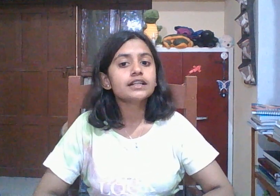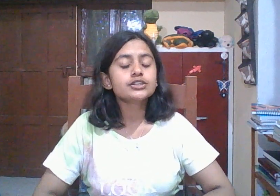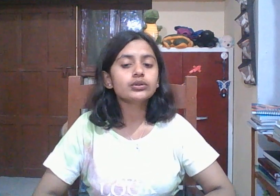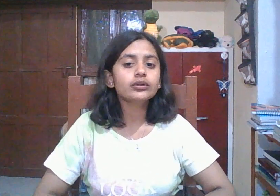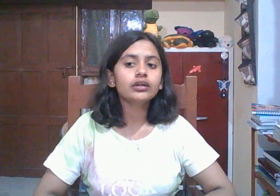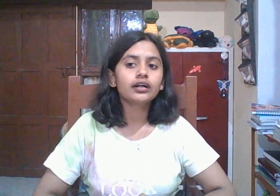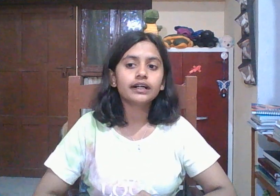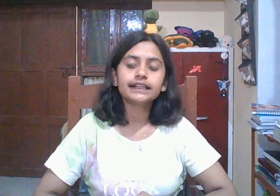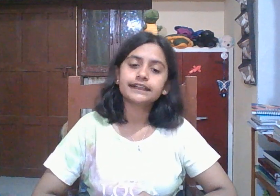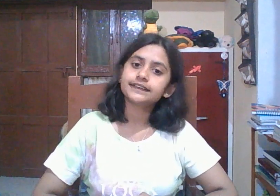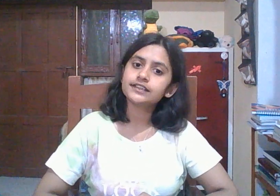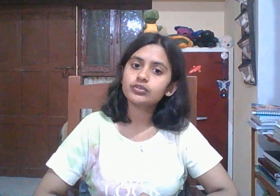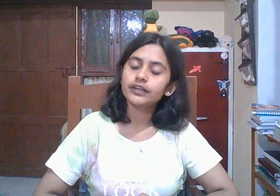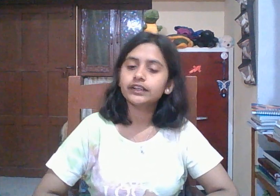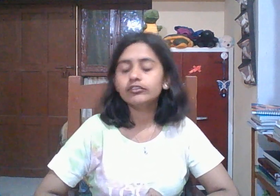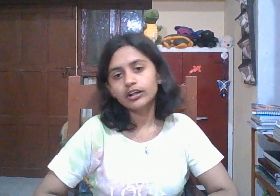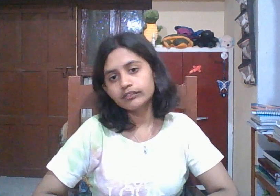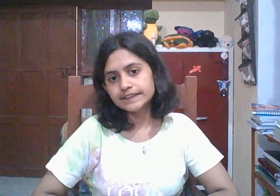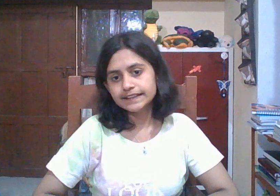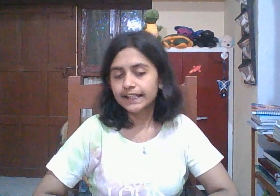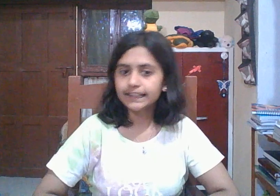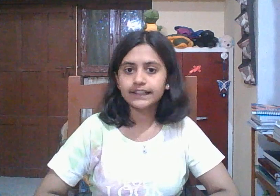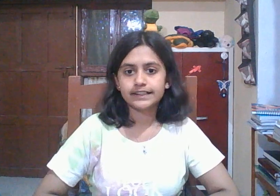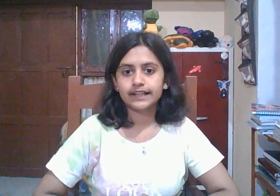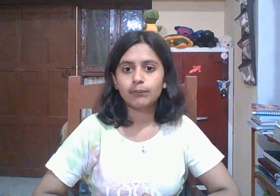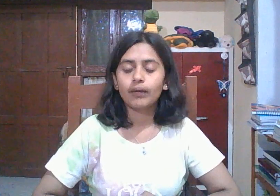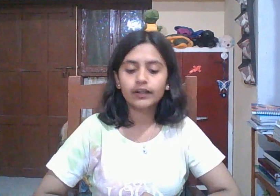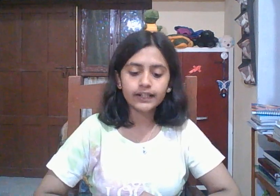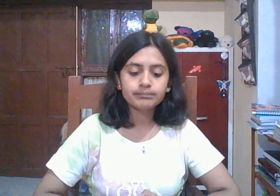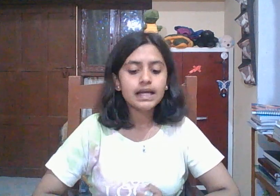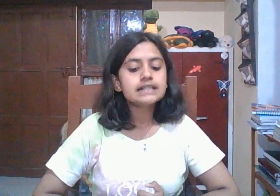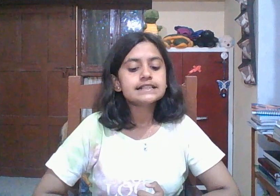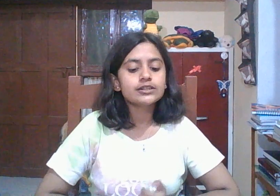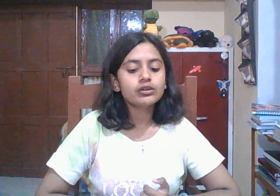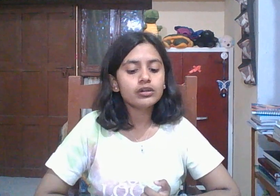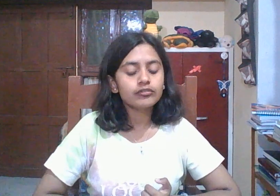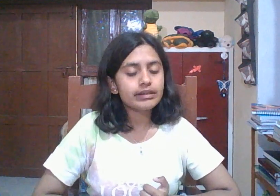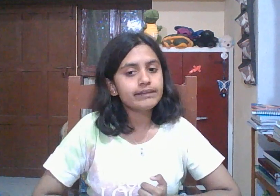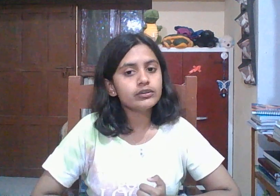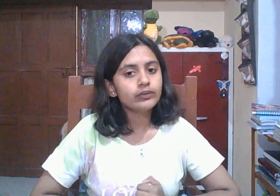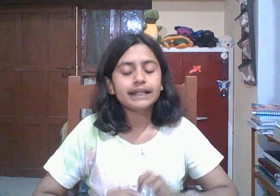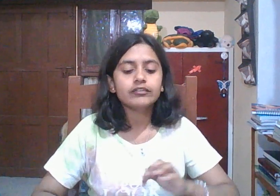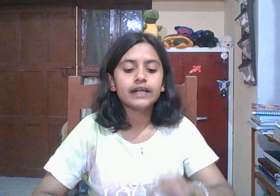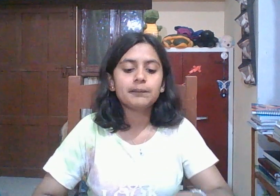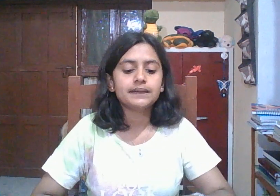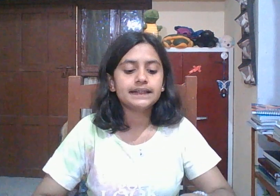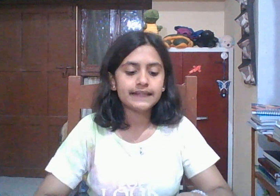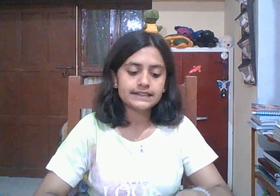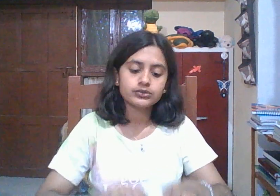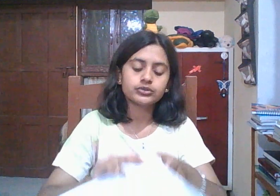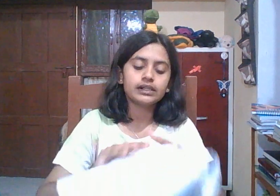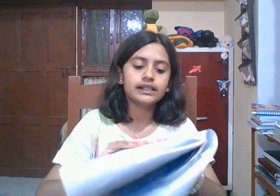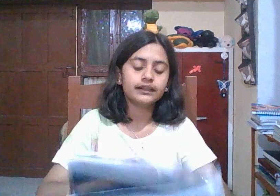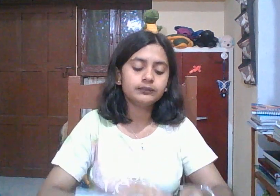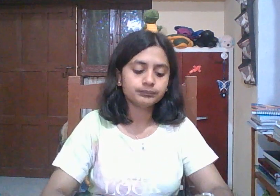सो लेट अस जस्ट कंटिन्यू विदाउट वेस्टिंग एनी टाइम. ऑलराइट, सो वी विल डू 20 वोकैबुलरीज एज यूजुअल हियर.